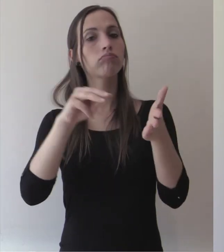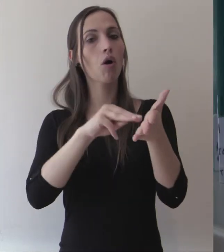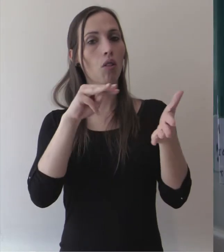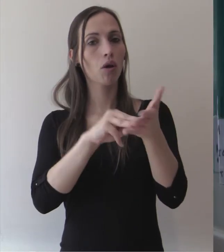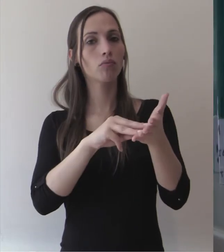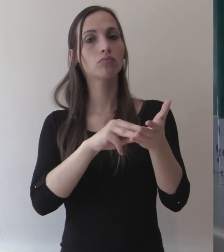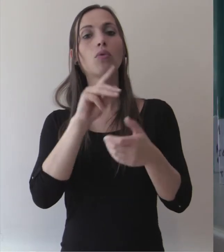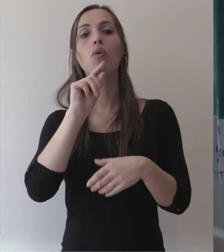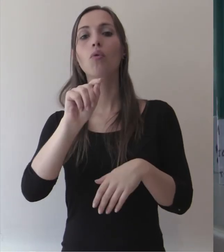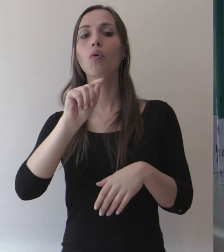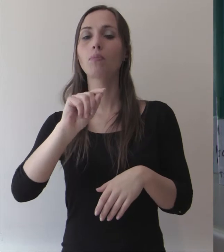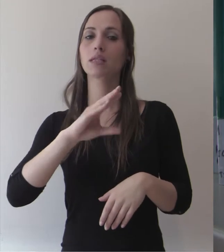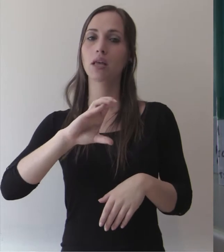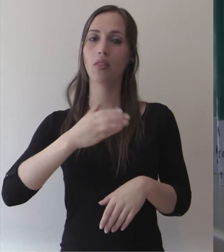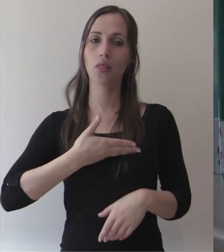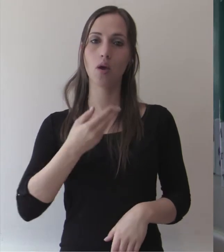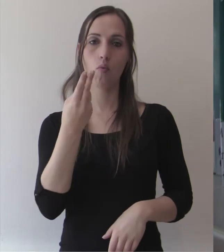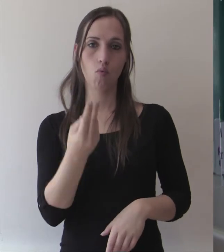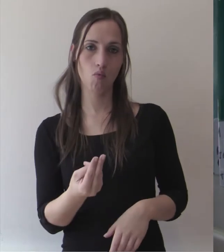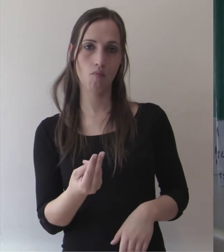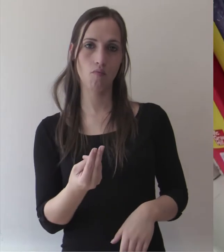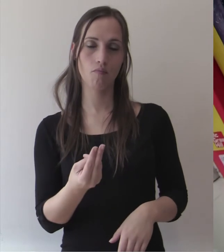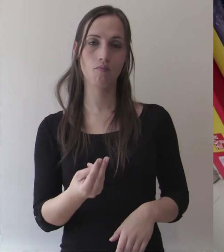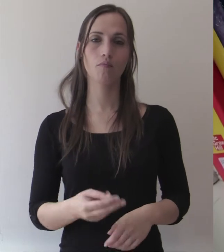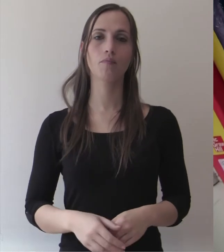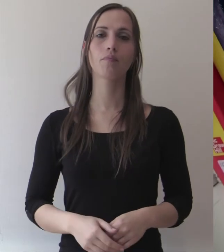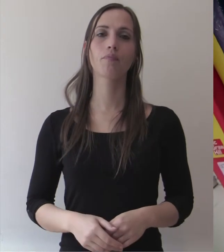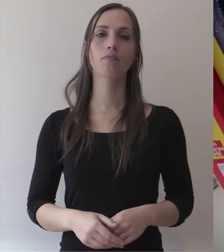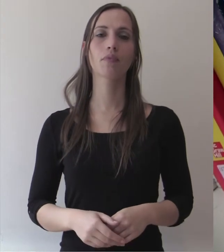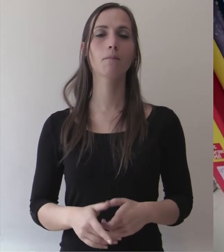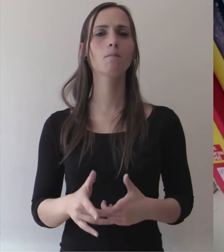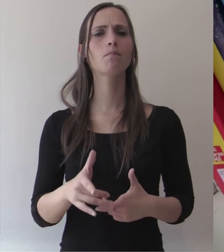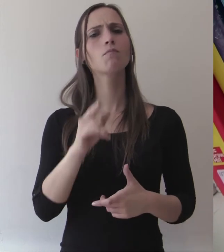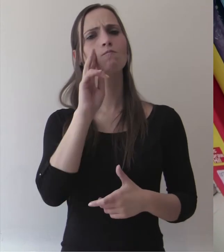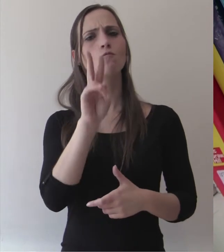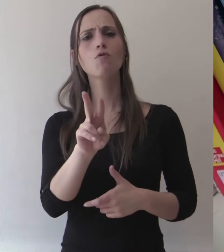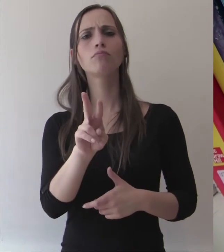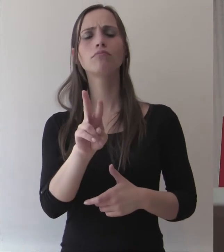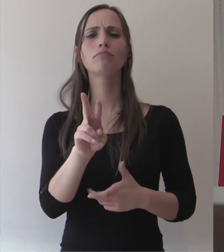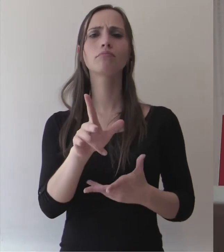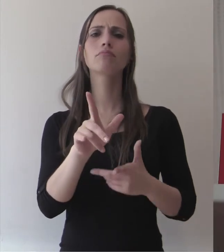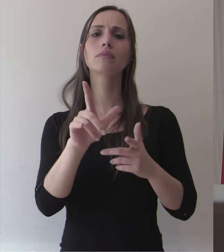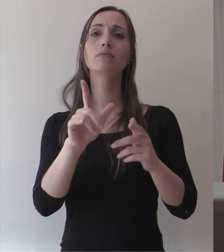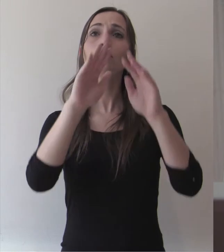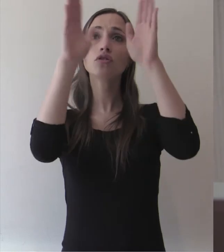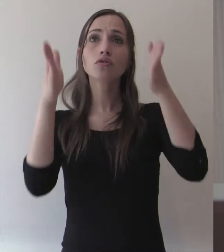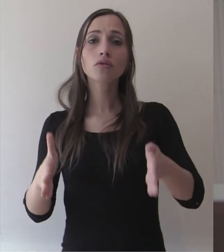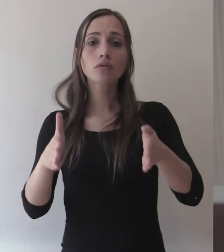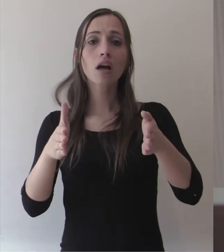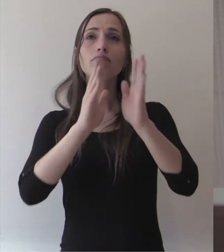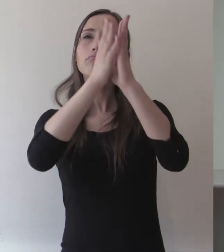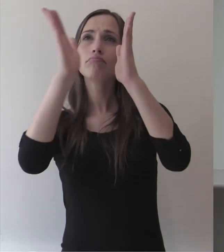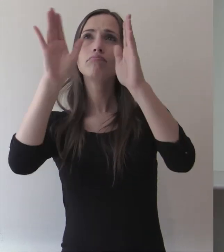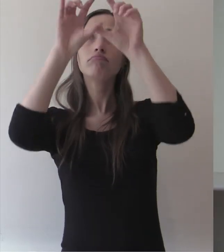o Código Internacional CDU, Classificação Decimal Universal, que se encontra identificado no topo da